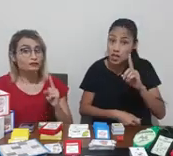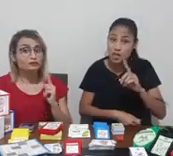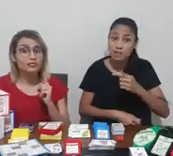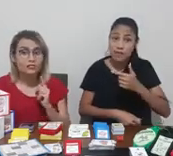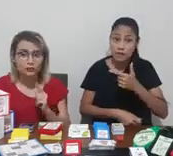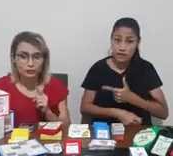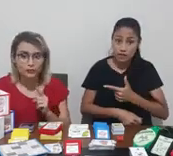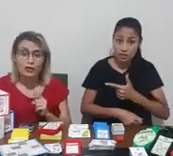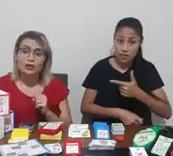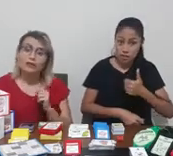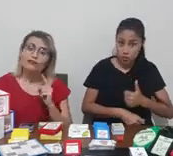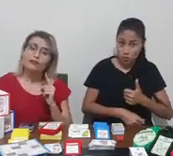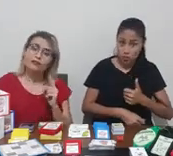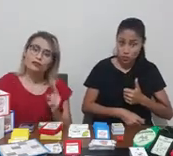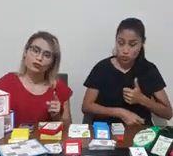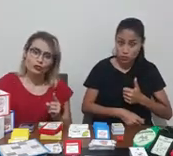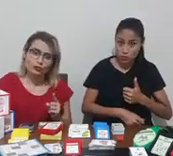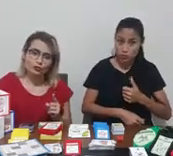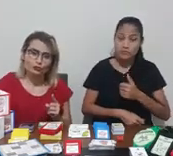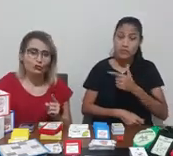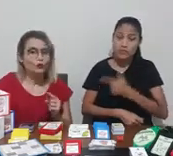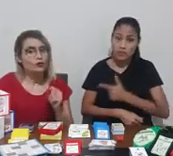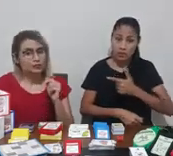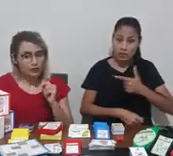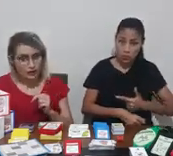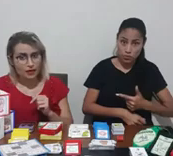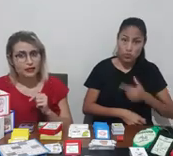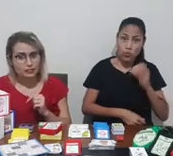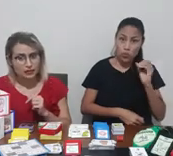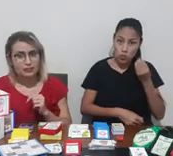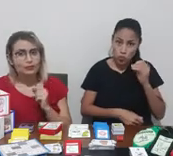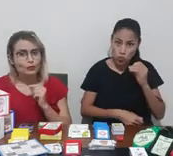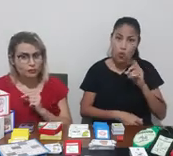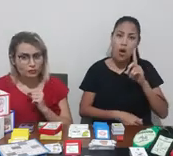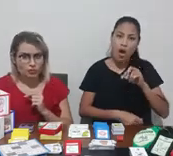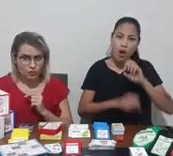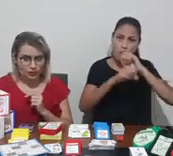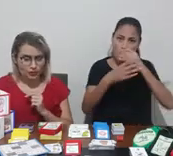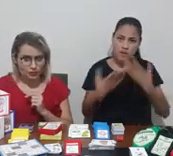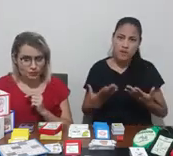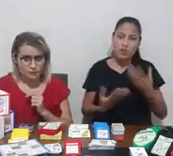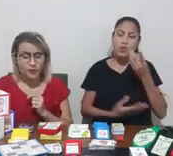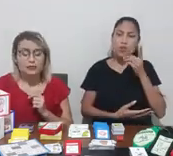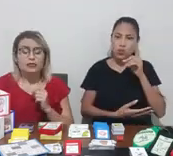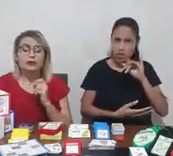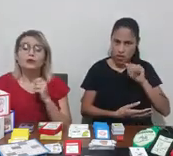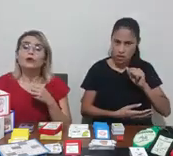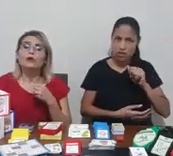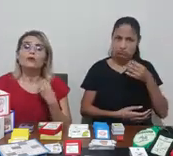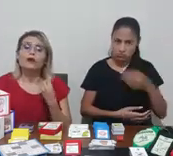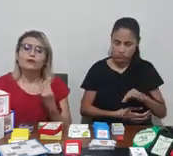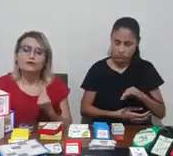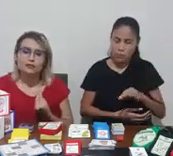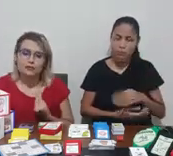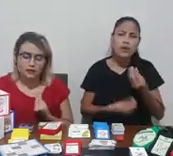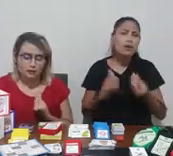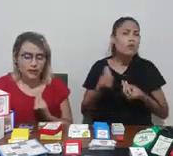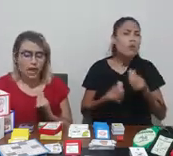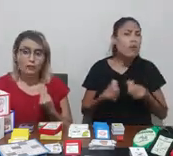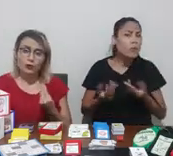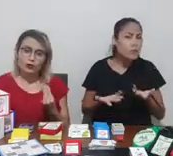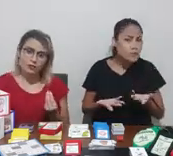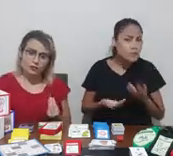dia 21 e 22 de outubro, será realizada a segunda mostra de Libras, certo? E como é que vai